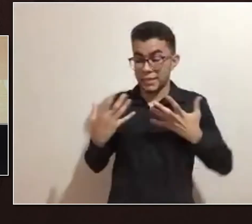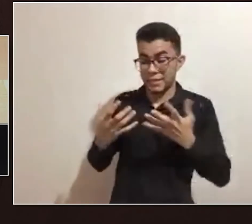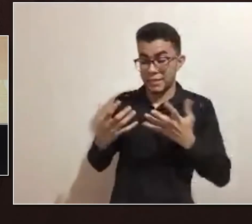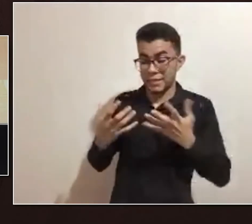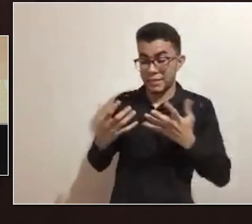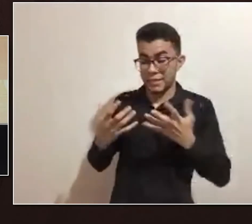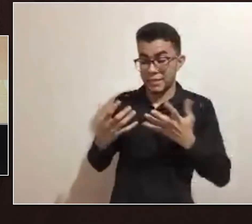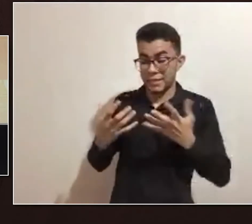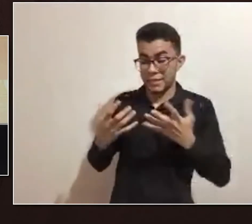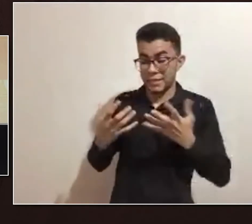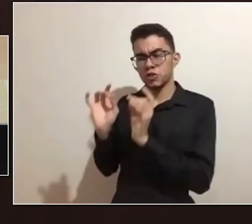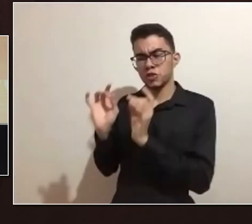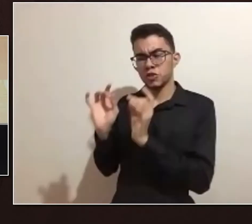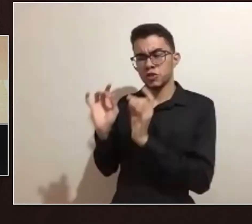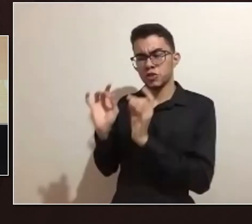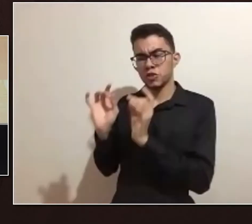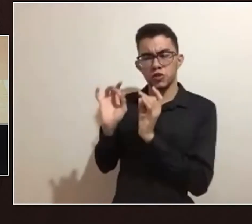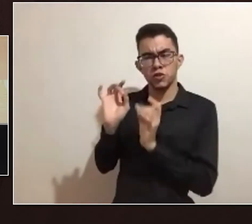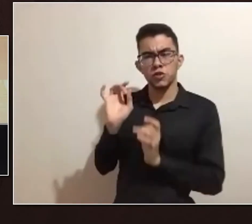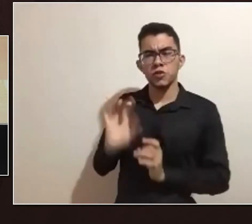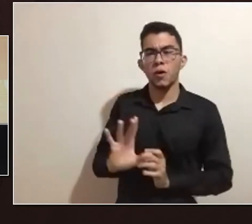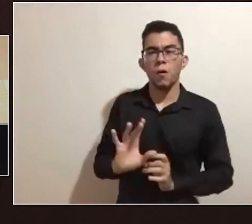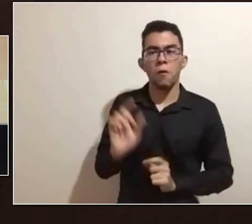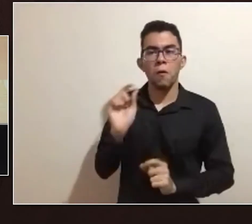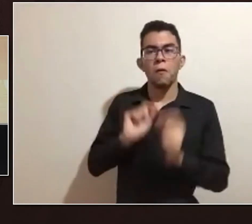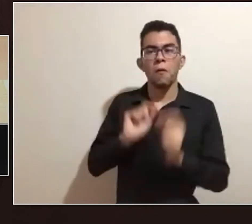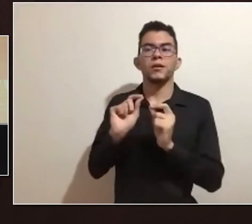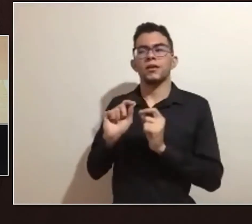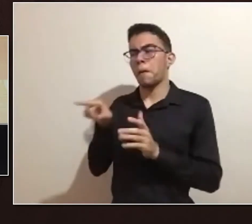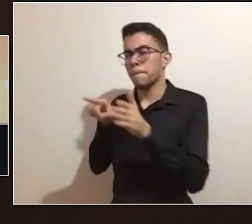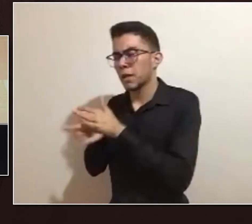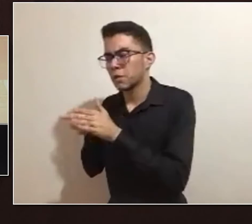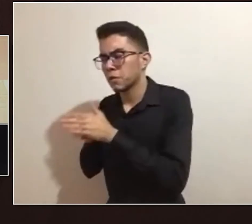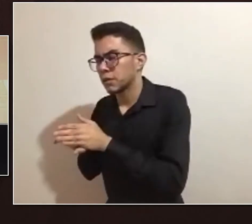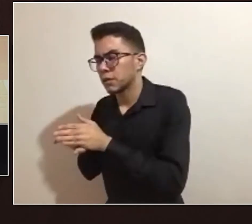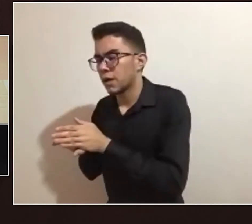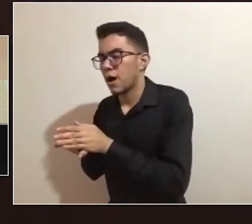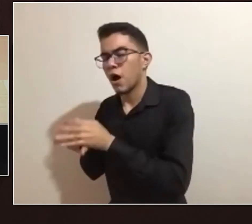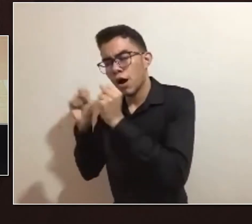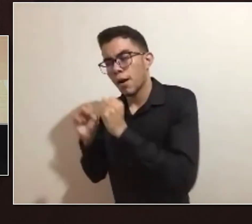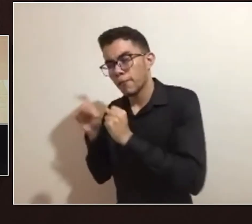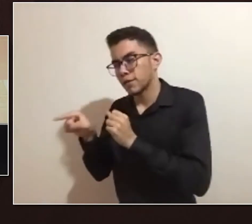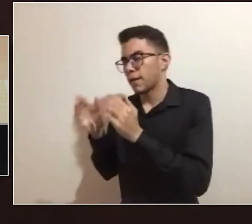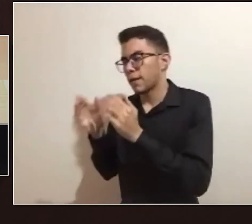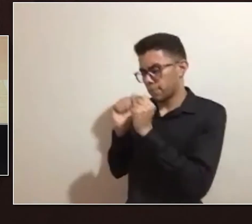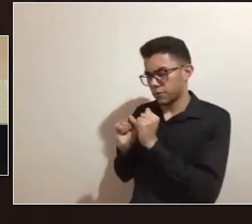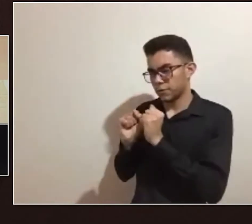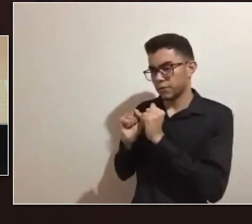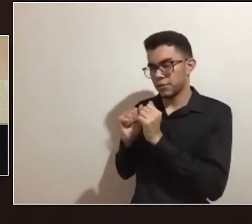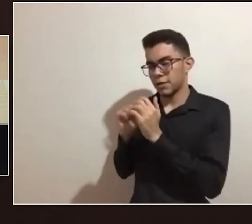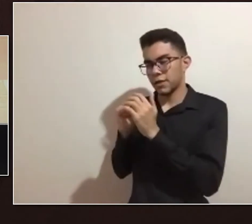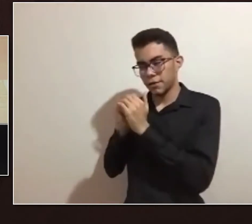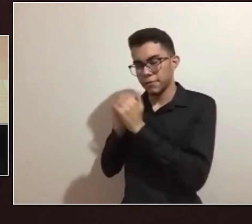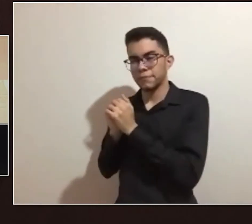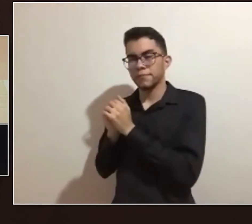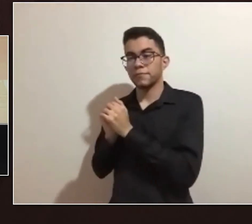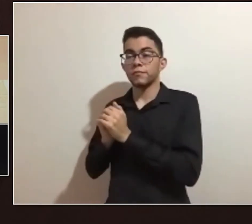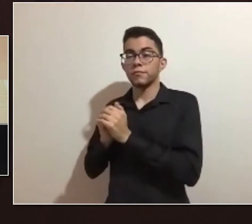boca. Posso orar por você? Você abre a porta da jaula. Irmãos, aí o evangelho sai com